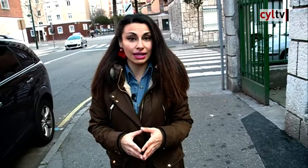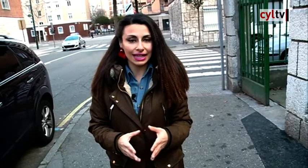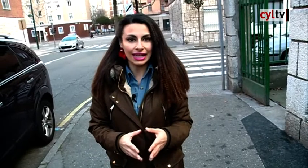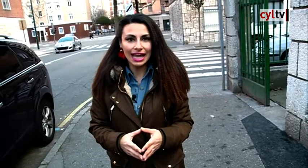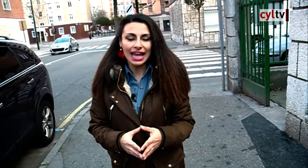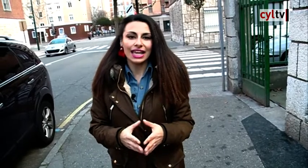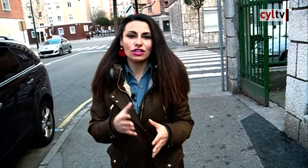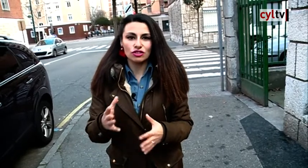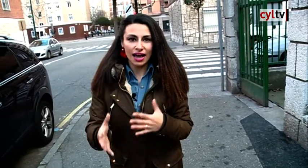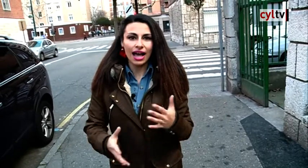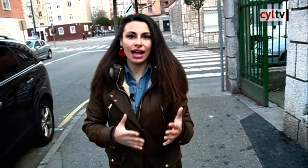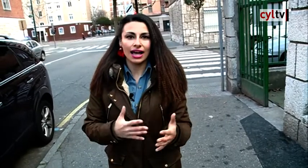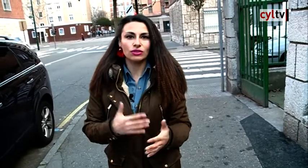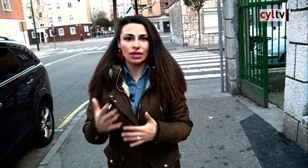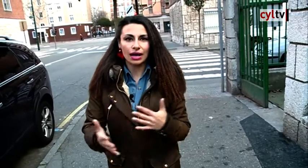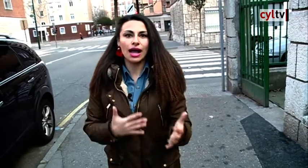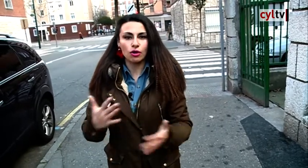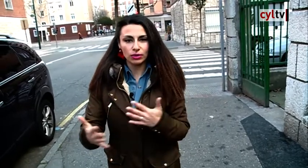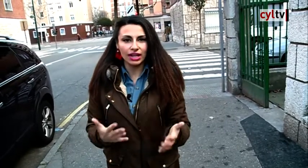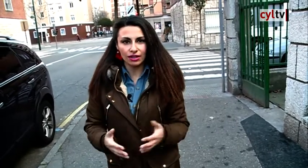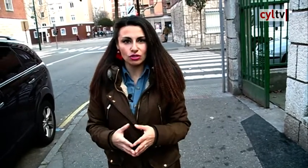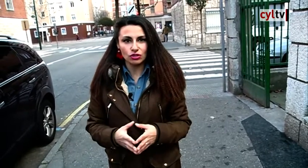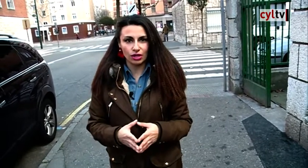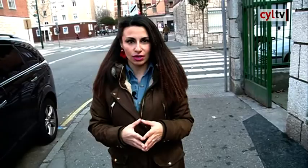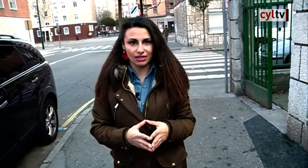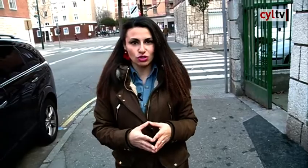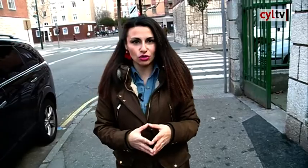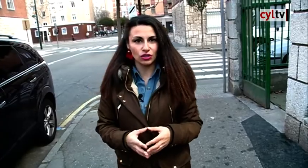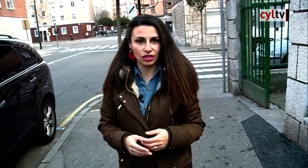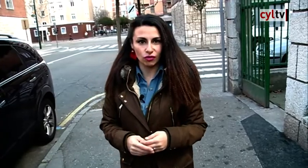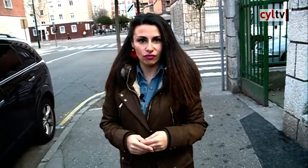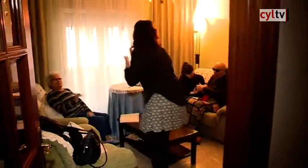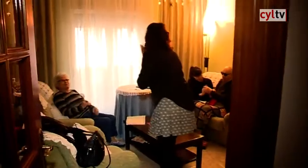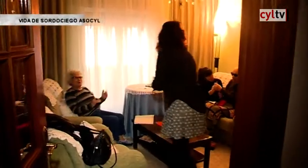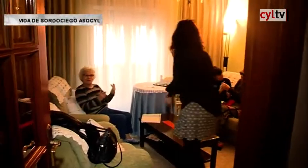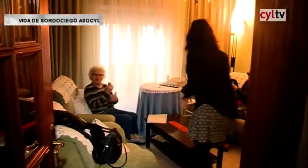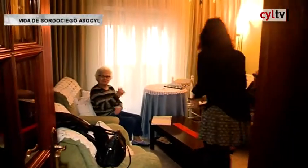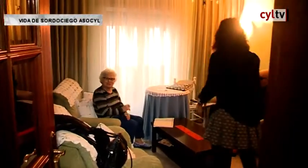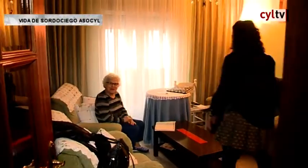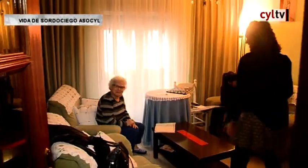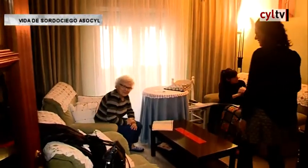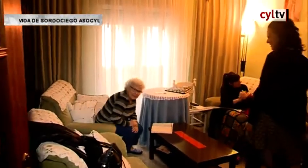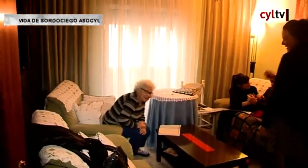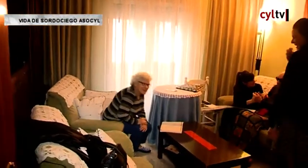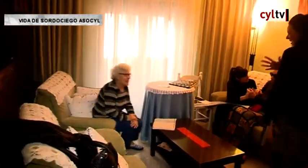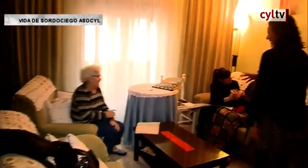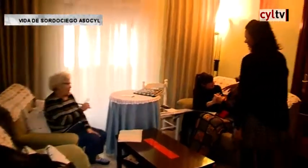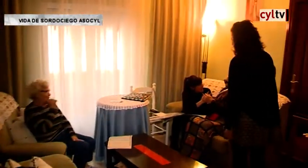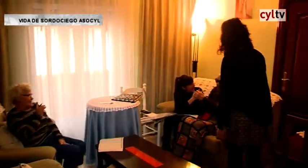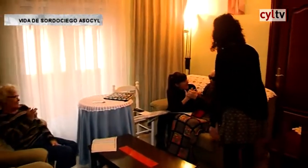mañana y nos va a ayudar a comunicarnos con el colectivo sordociego. Buenos días. Sí. ¿Qué tal? Oh, bien, bien.